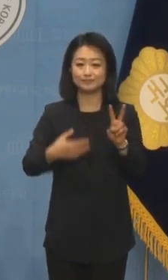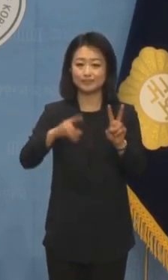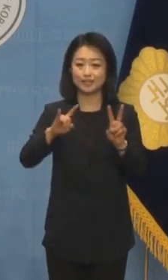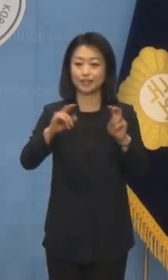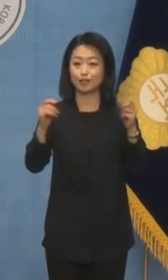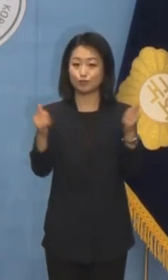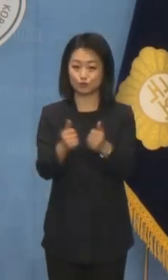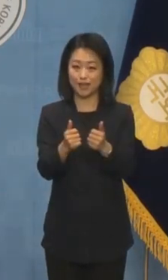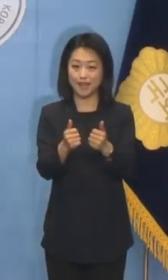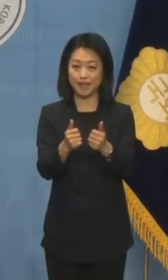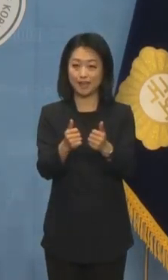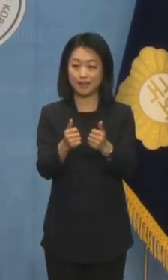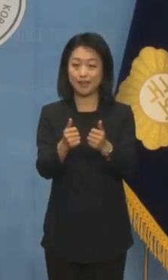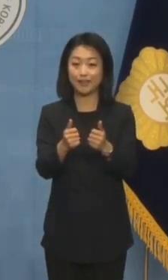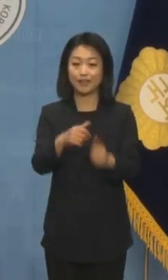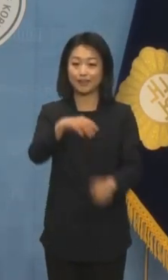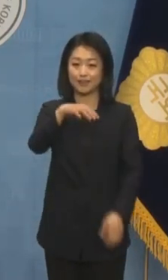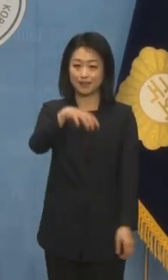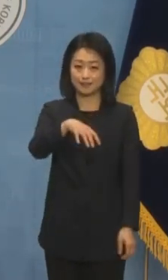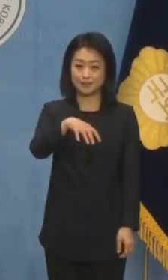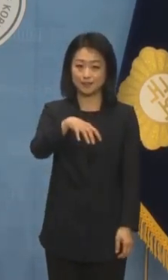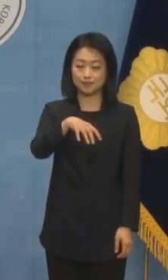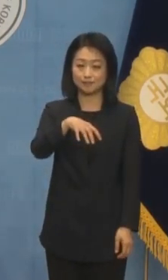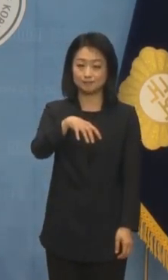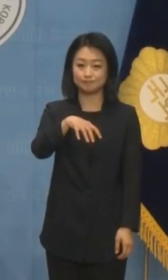22대 국회에서